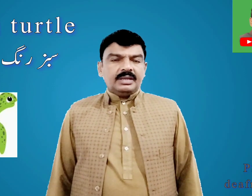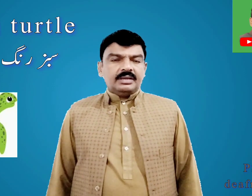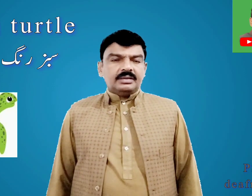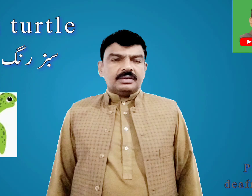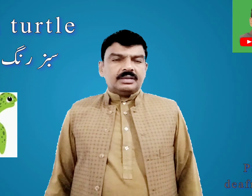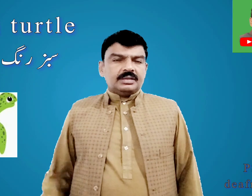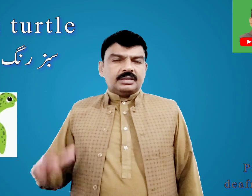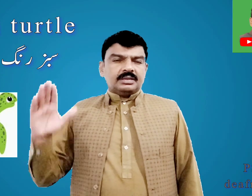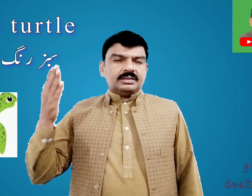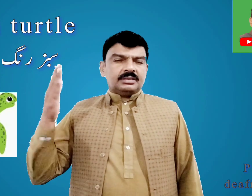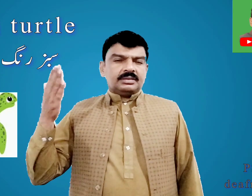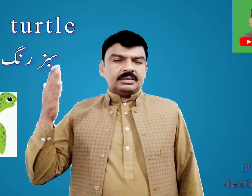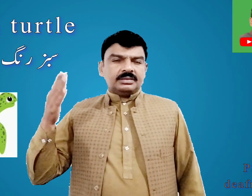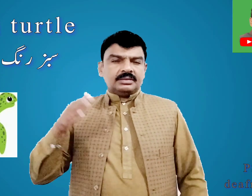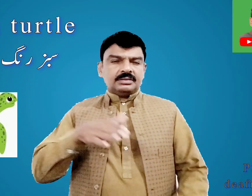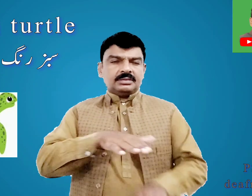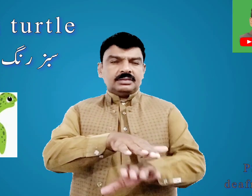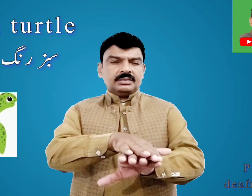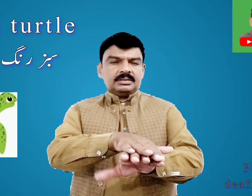ग्रीन टर्टल